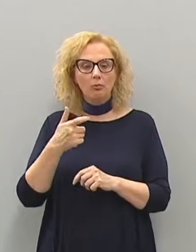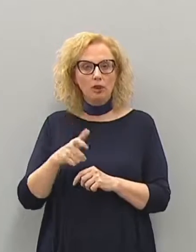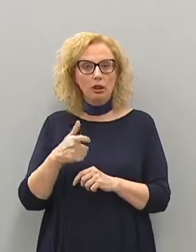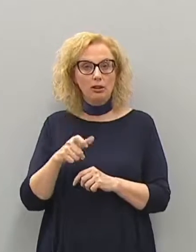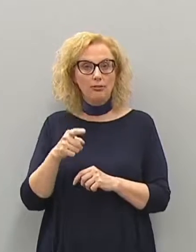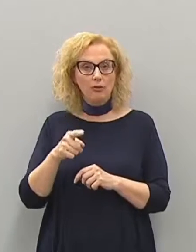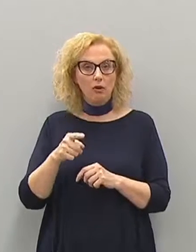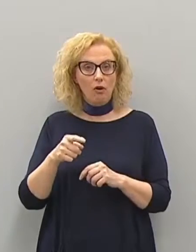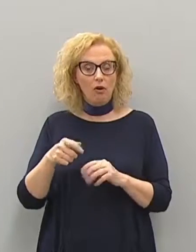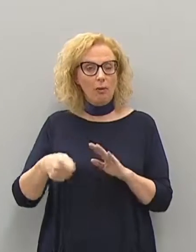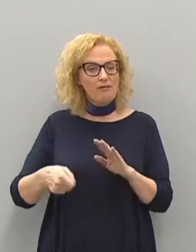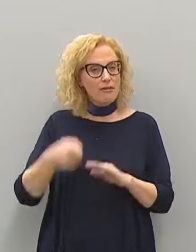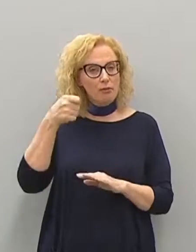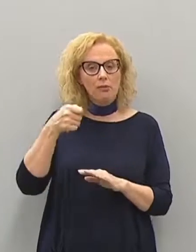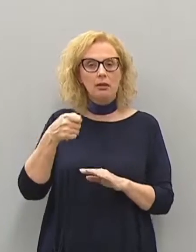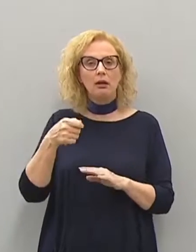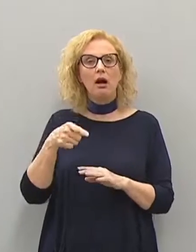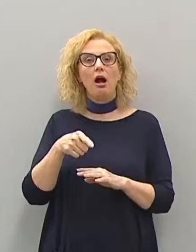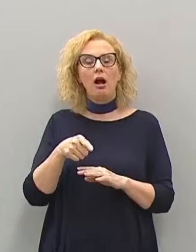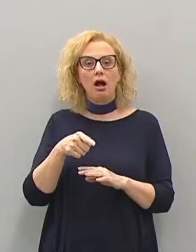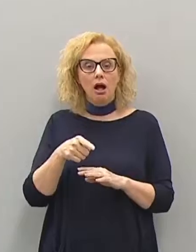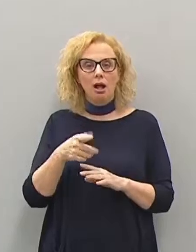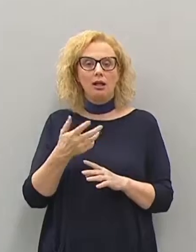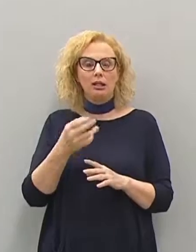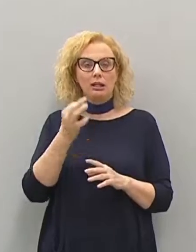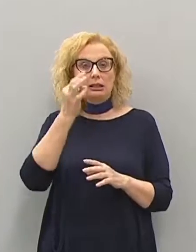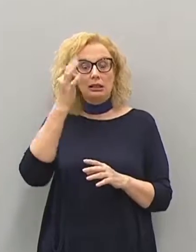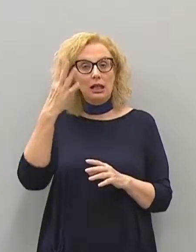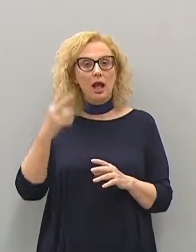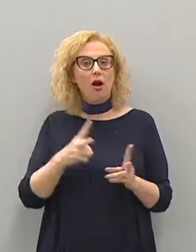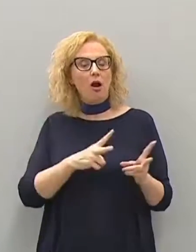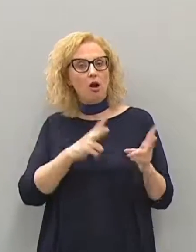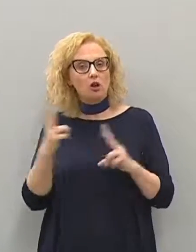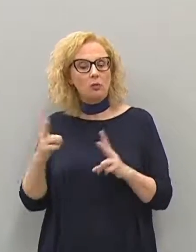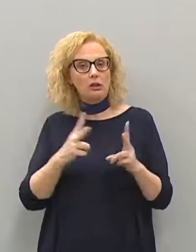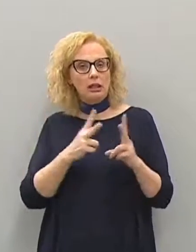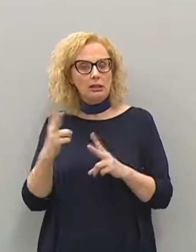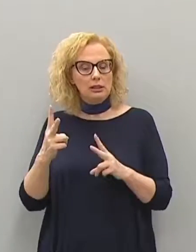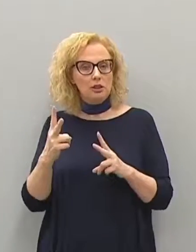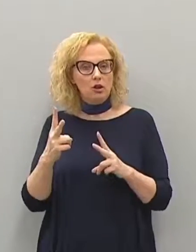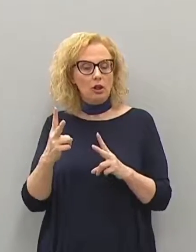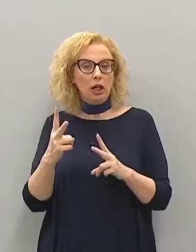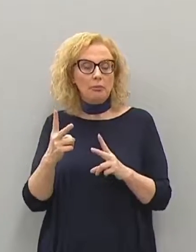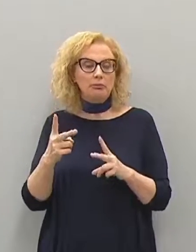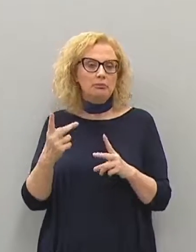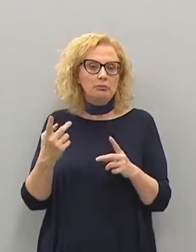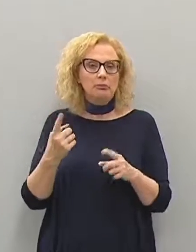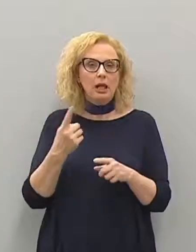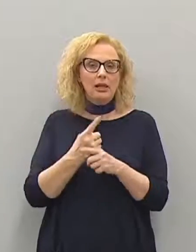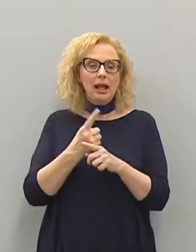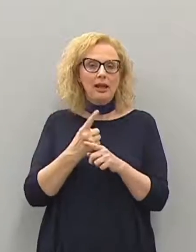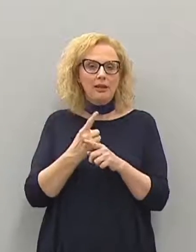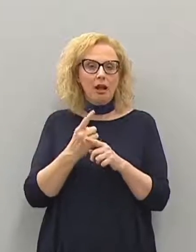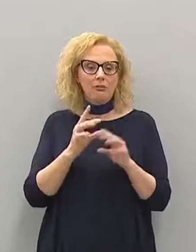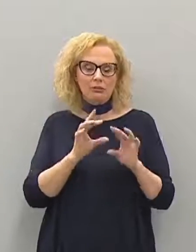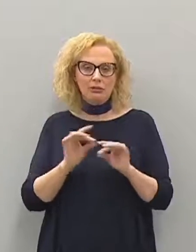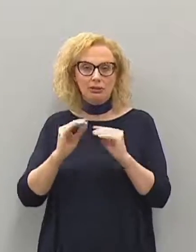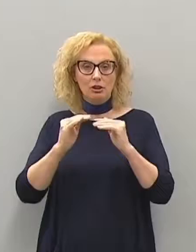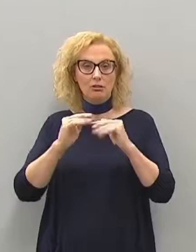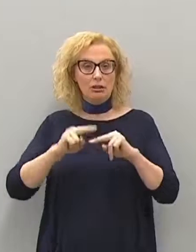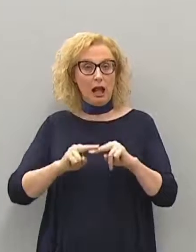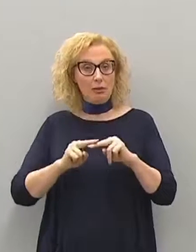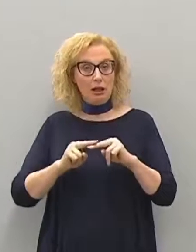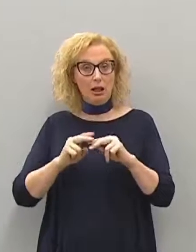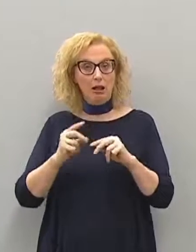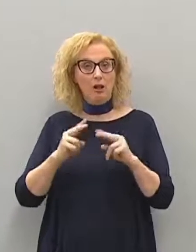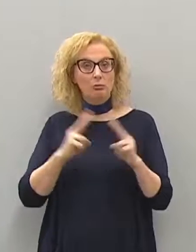over 70 tra i contagiati e se di ospedalizzazione dovrebbero calare perché comunque c'è stata una stabilizzazione sono un calo del contagio